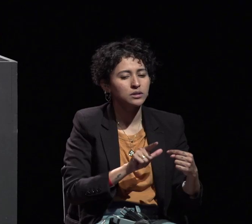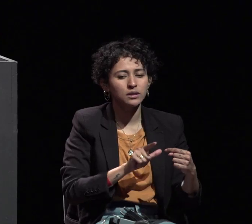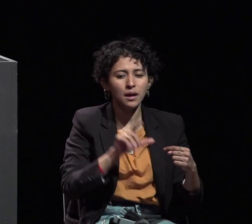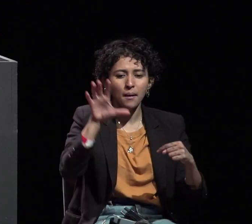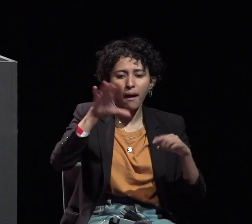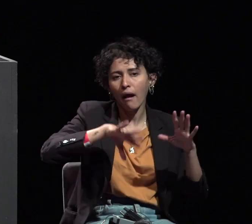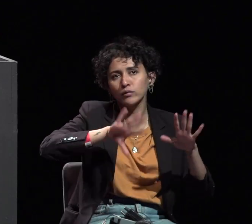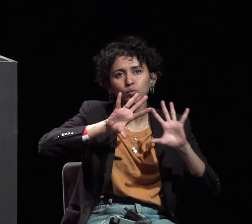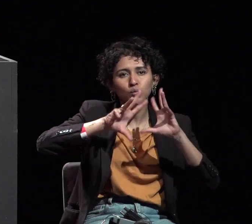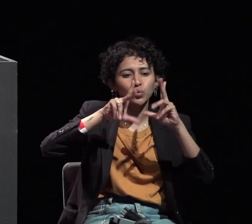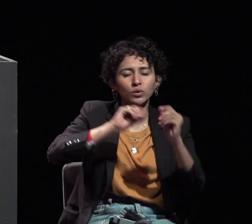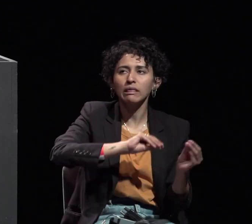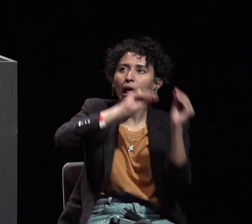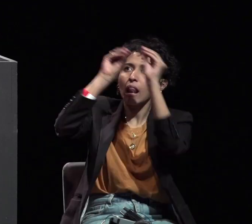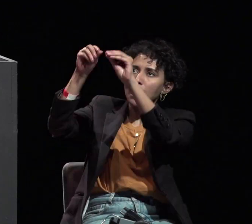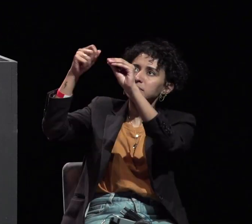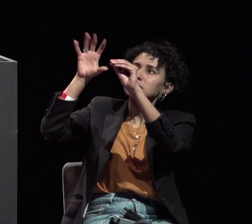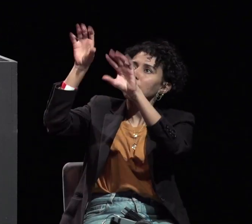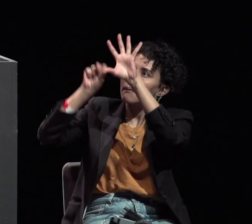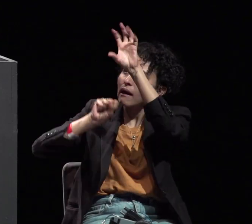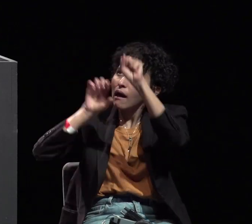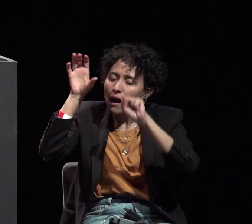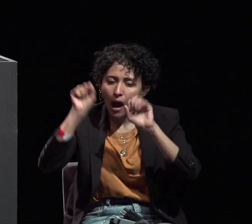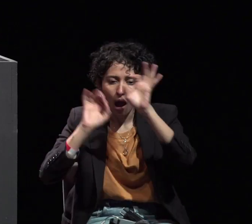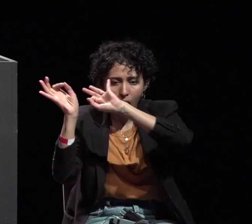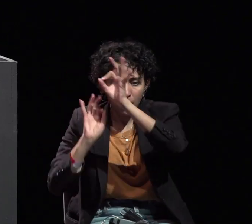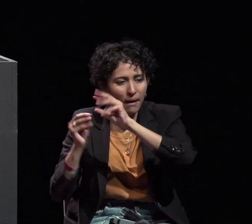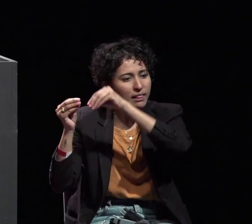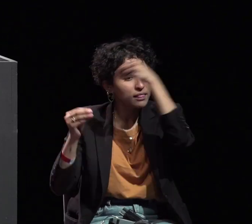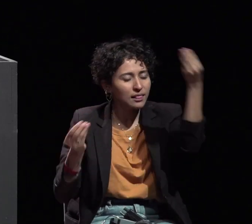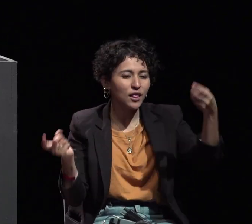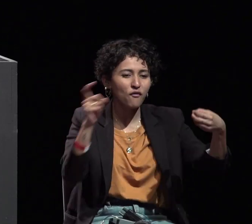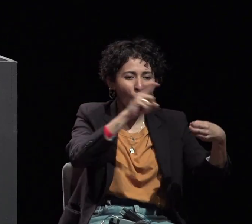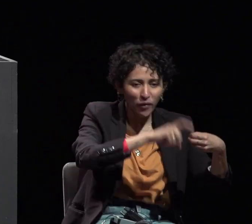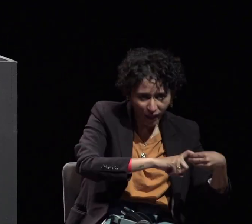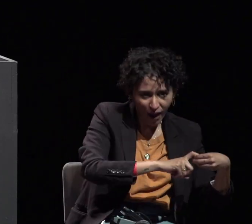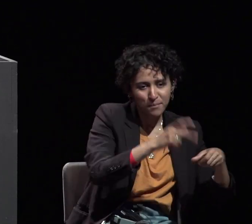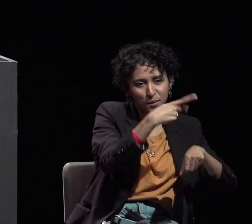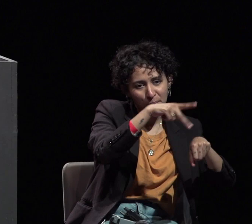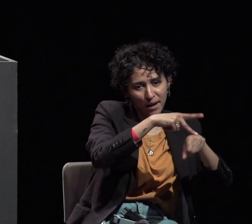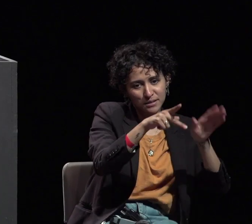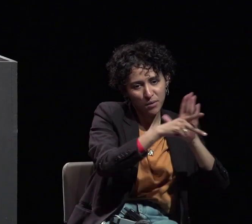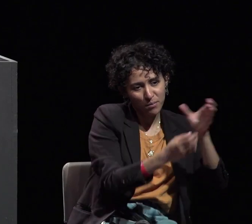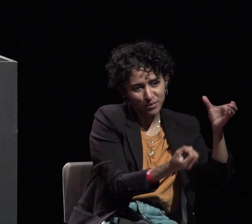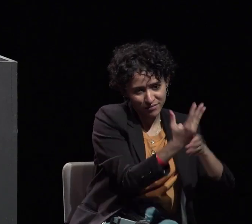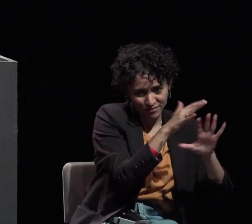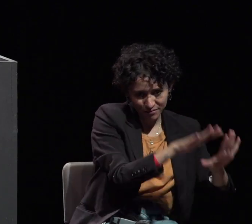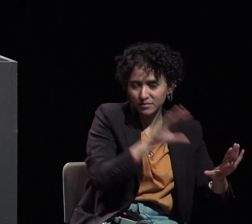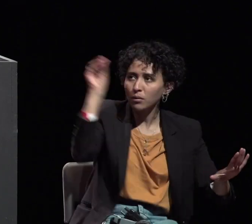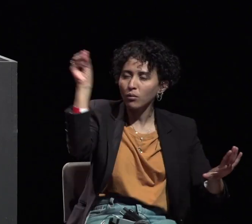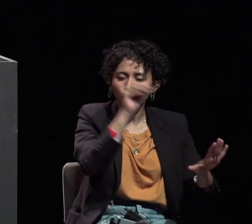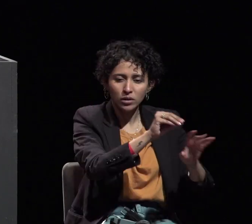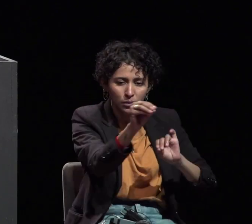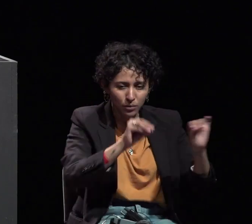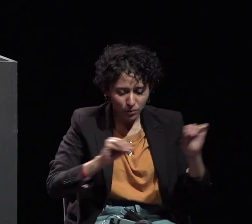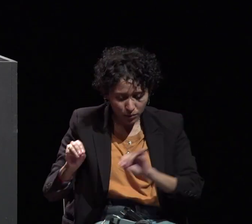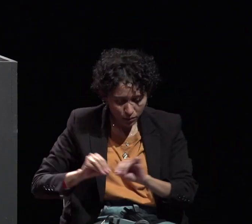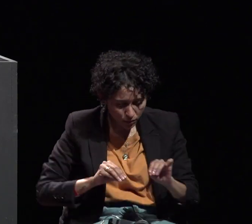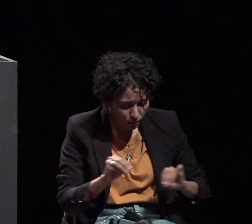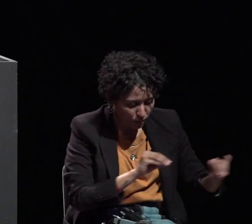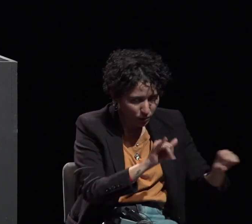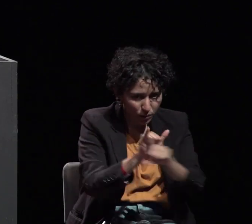portanto, deveria ou precisa ser pensado a partir da iminência da ruína, como diz Anna Tsing, de todo um